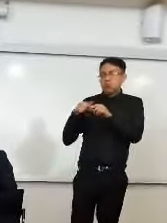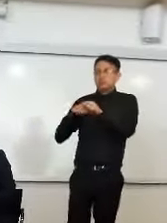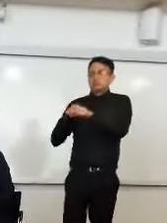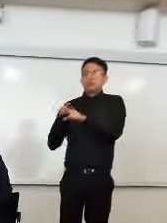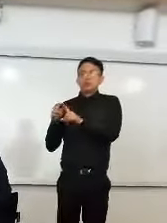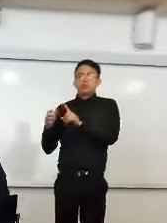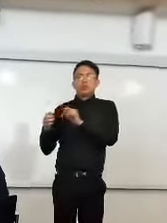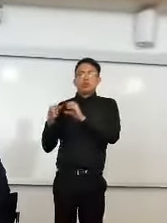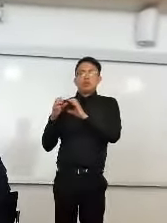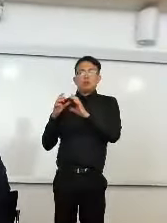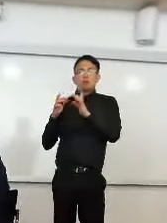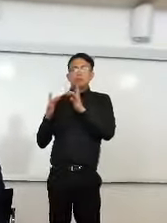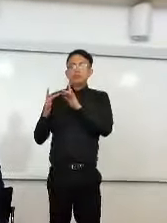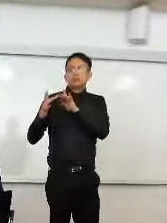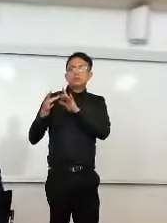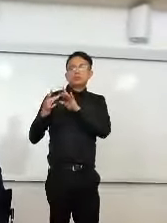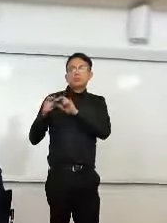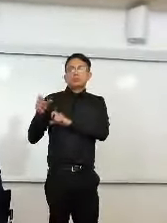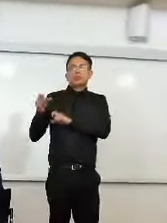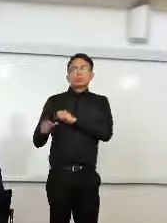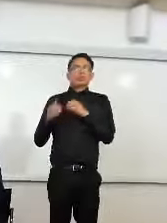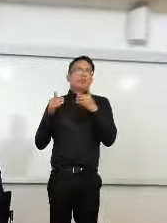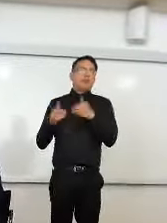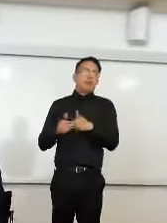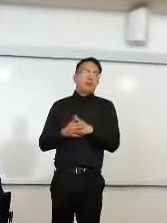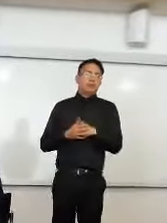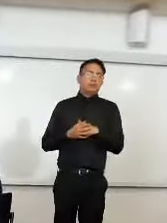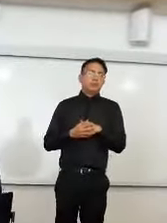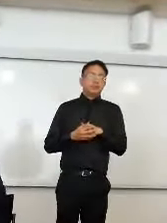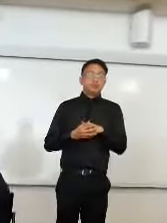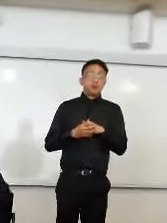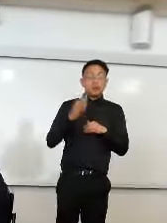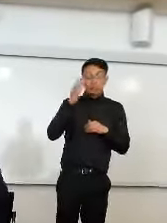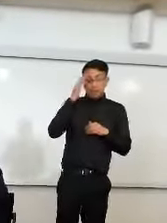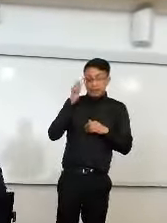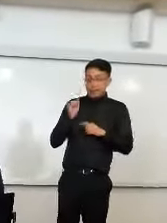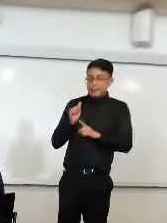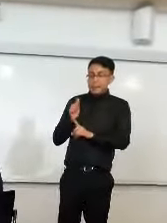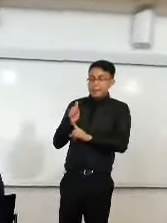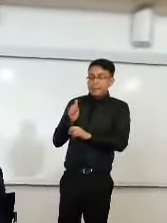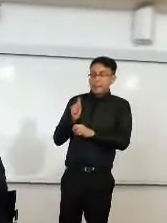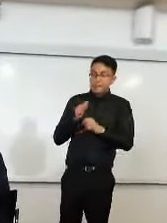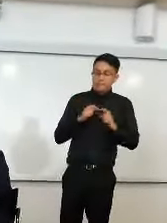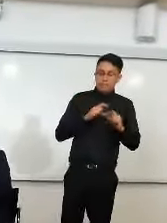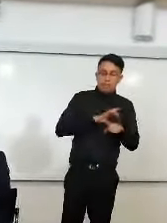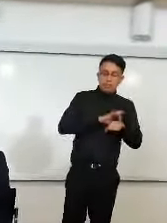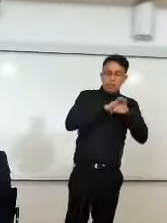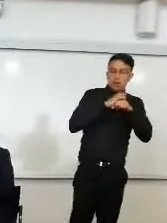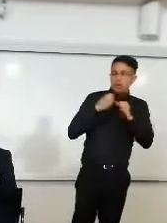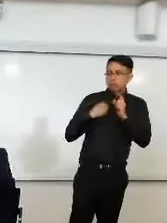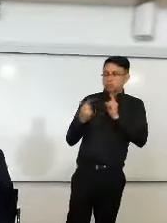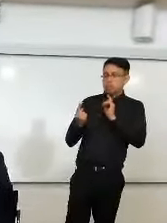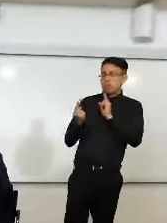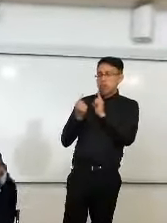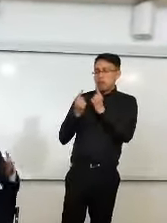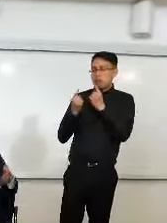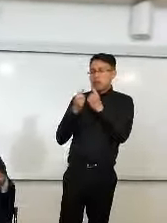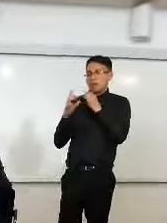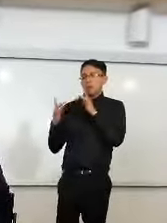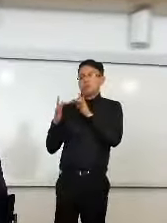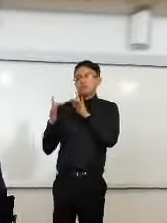la comunicación con la persona con discapacidad, ¿no? Digamos que esa persona sea el apoyo. Y ahí digamos que ahí también se, en la